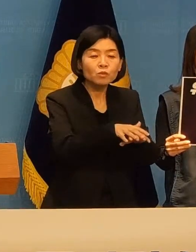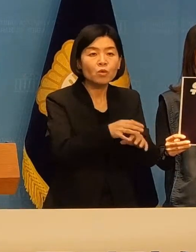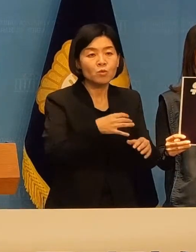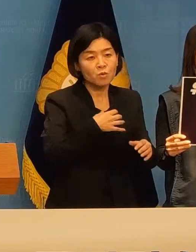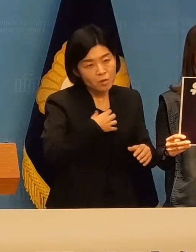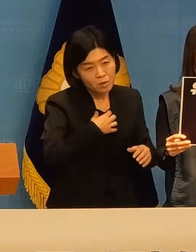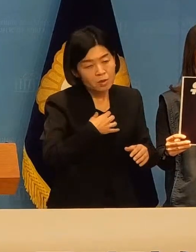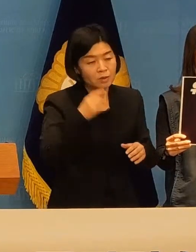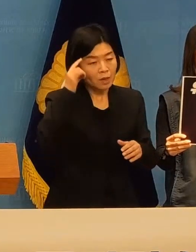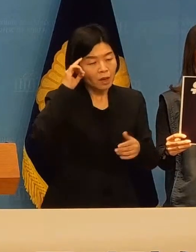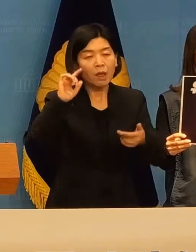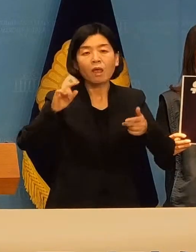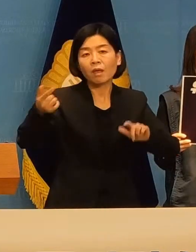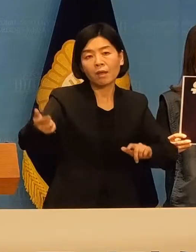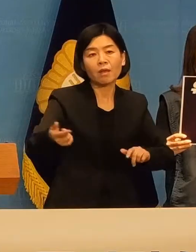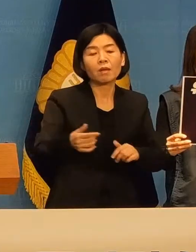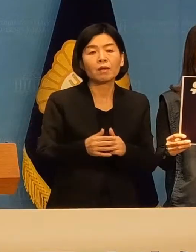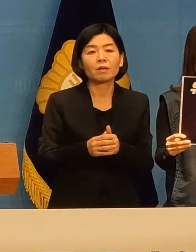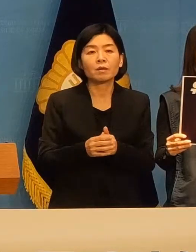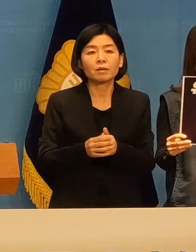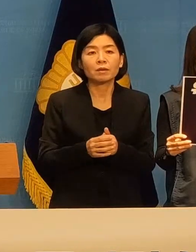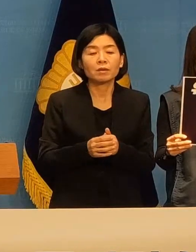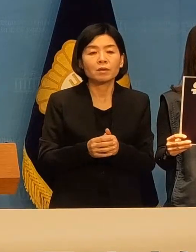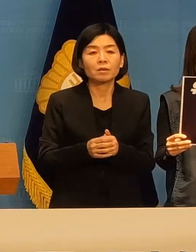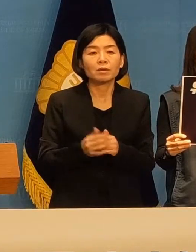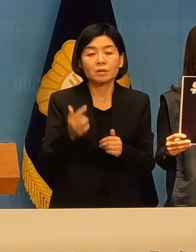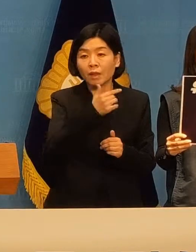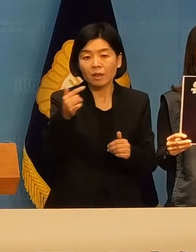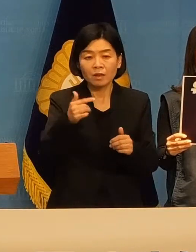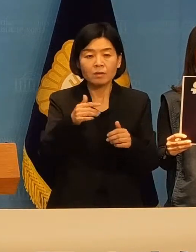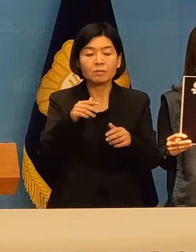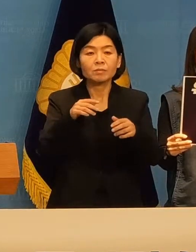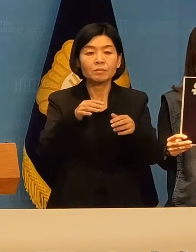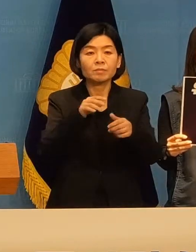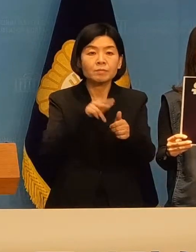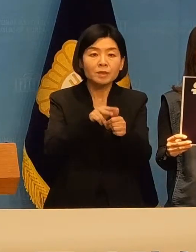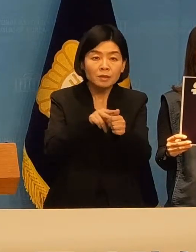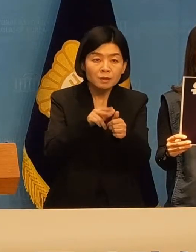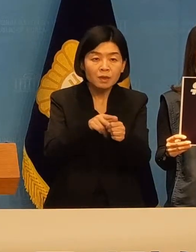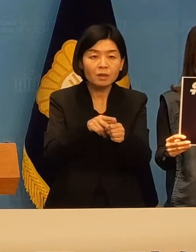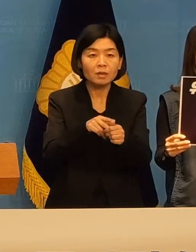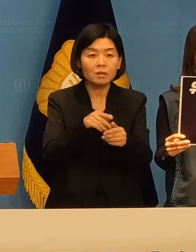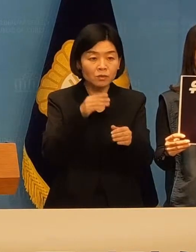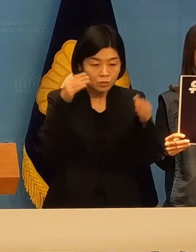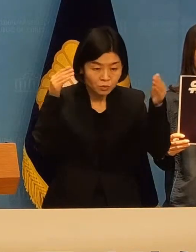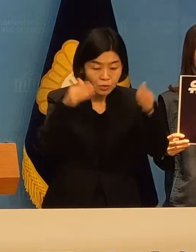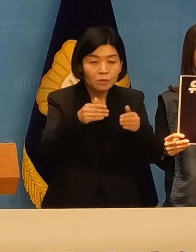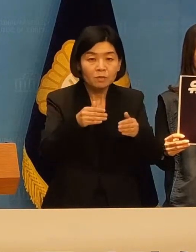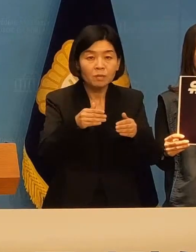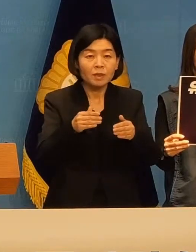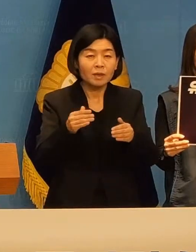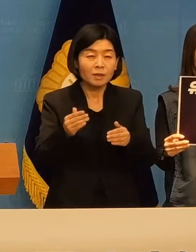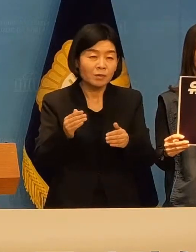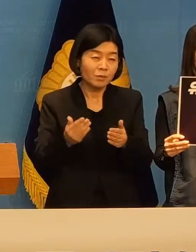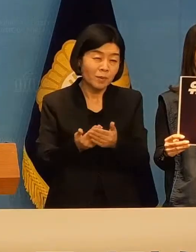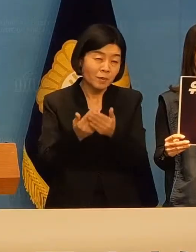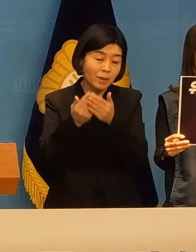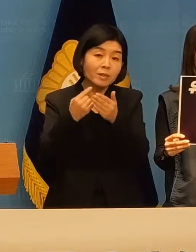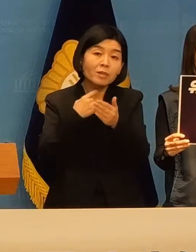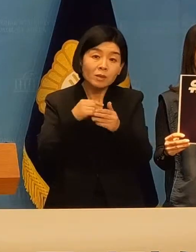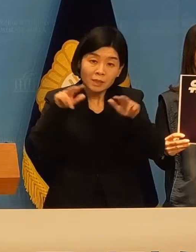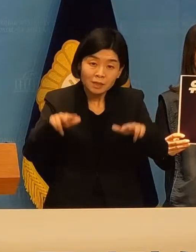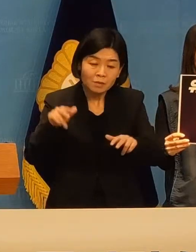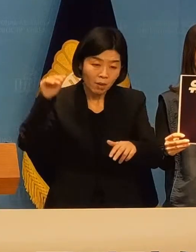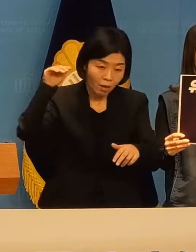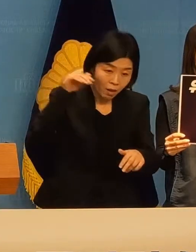큰 괴리가 있다. 그러나 대형 매장 중심으로 성장해온 기존의 유통업의 쇠락은 분명히 국가